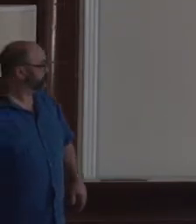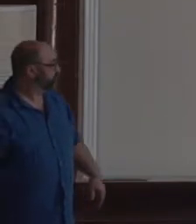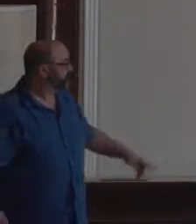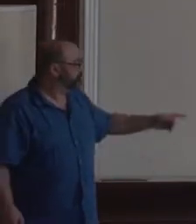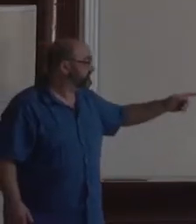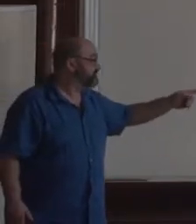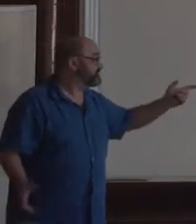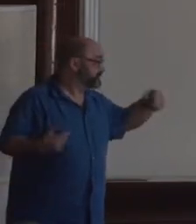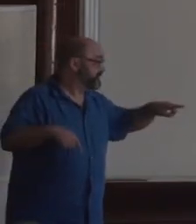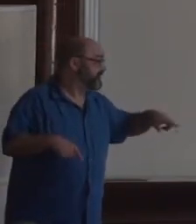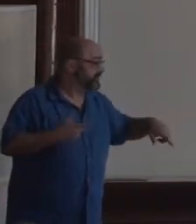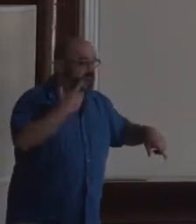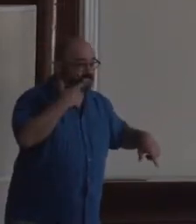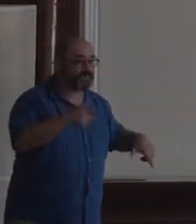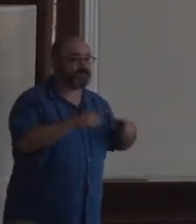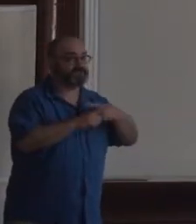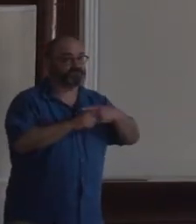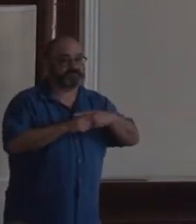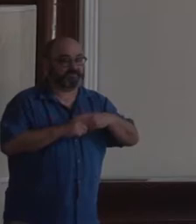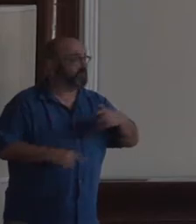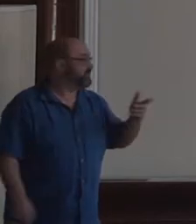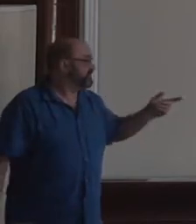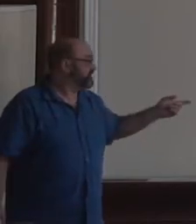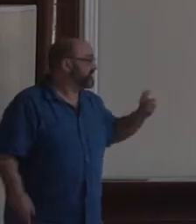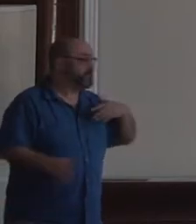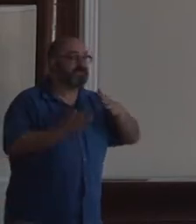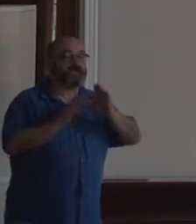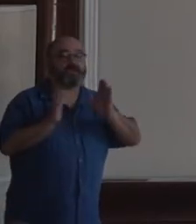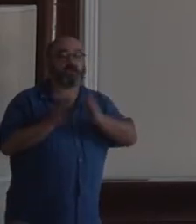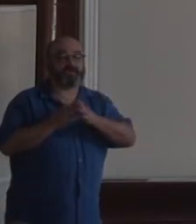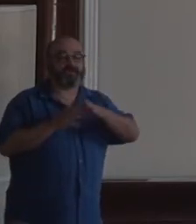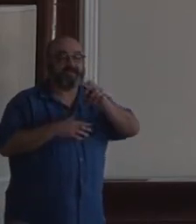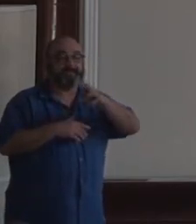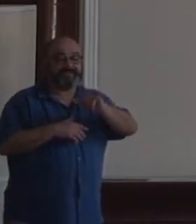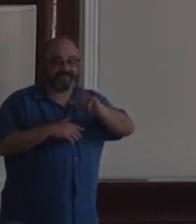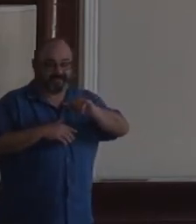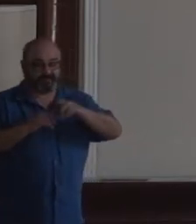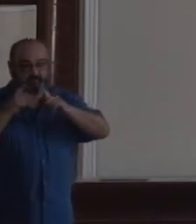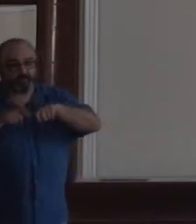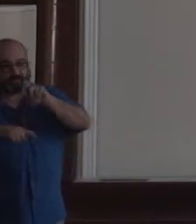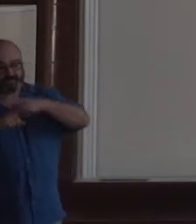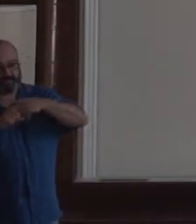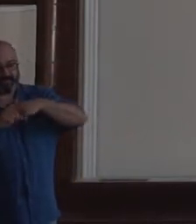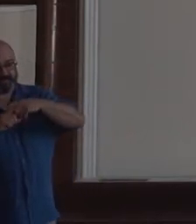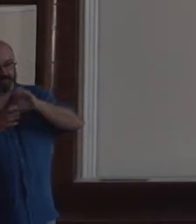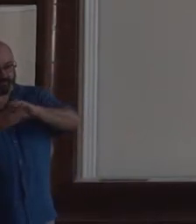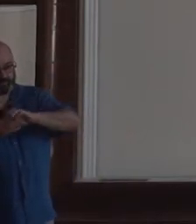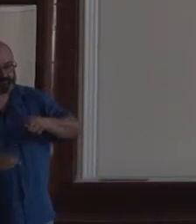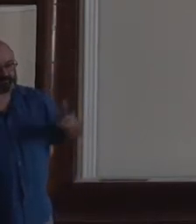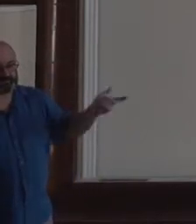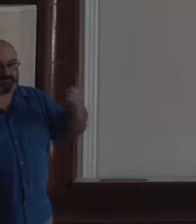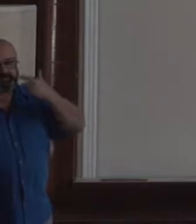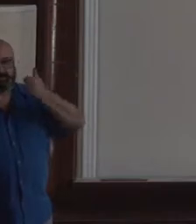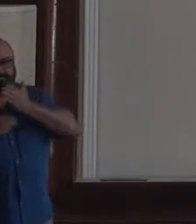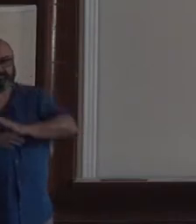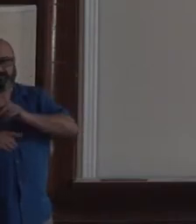Ce qui me permet après de dire, ben voilà, si supposons que je fasse ma requête à l'API pour demander la température de Toulouse, je